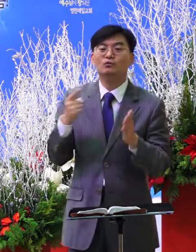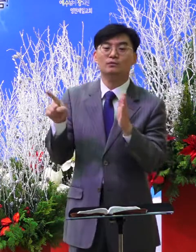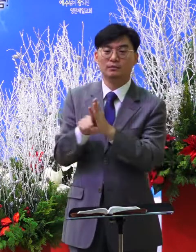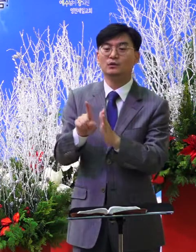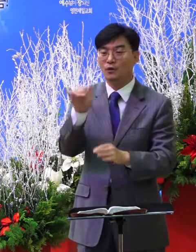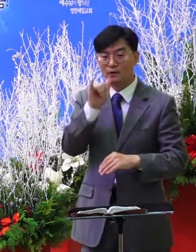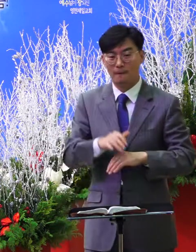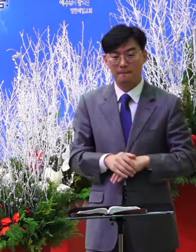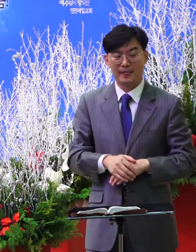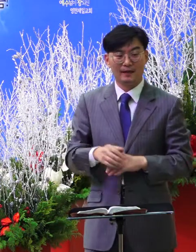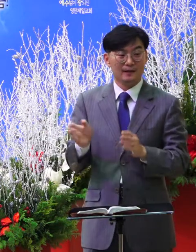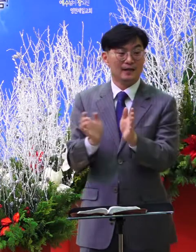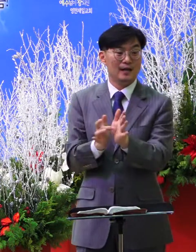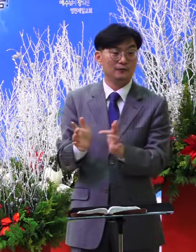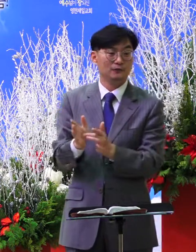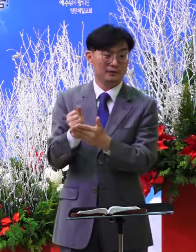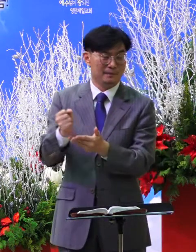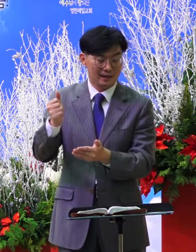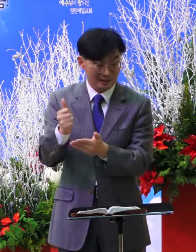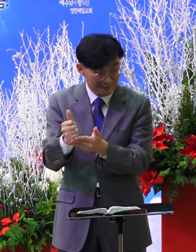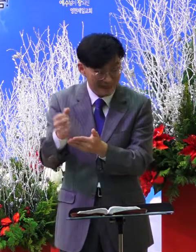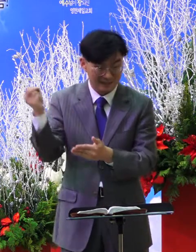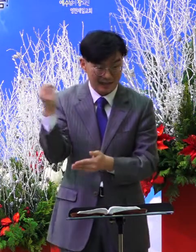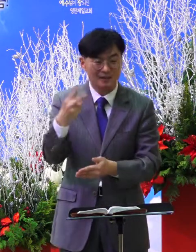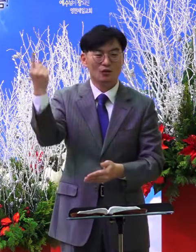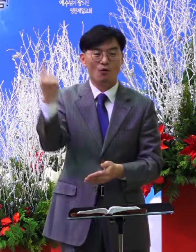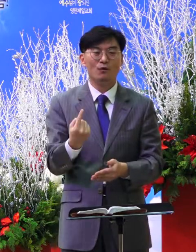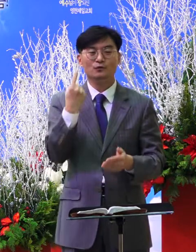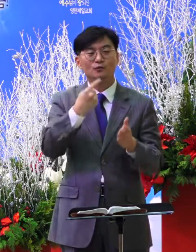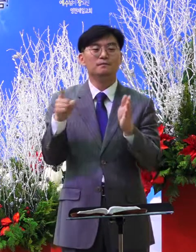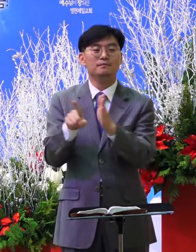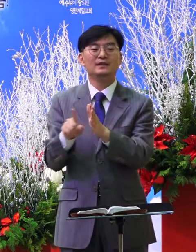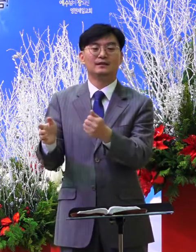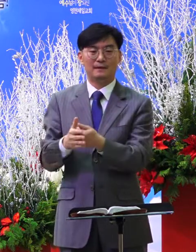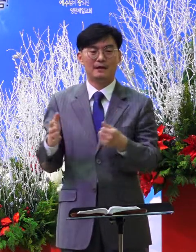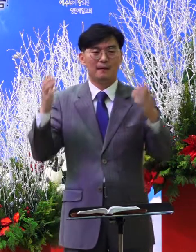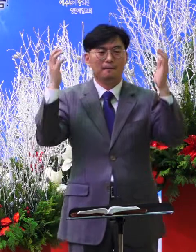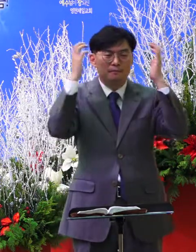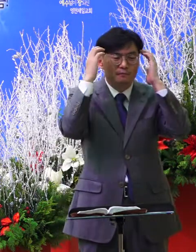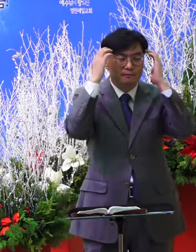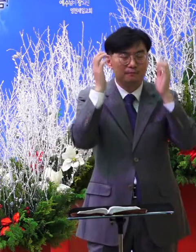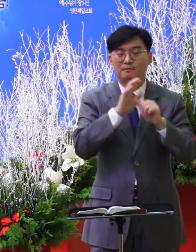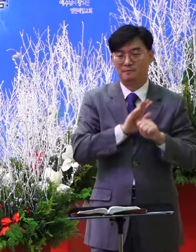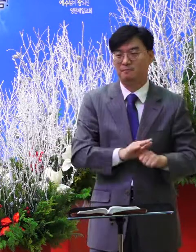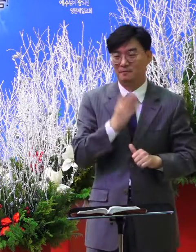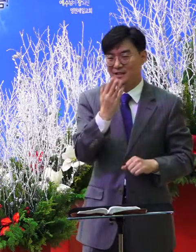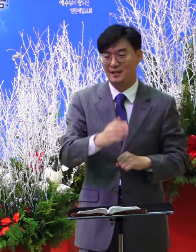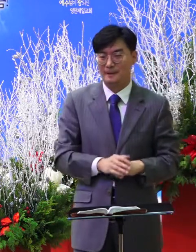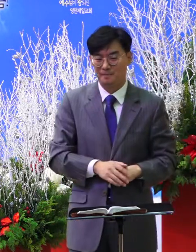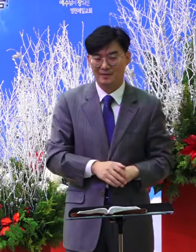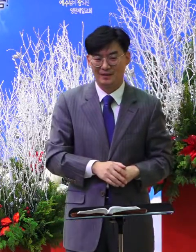재림을 고난 속에서 간절히 사모했었던 초대교회 성도들의 신앙의 내용을 요약하면